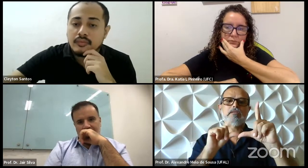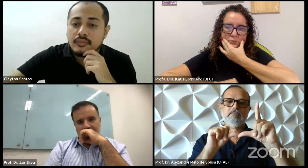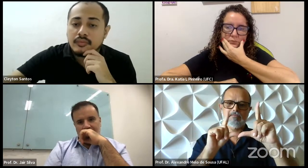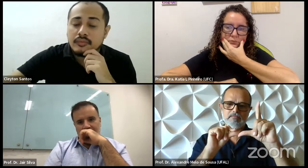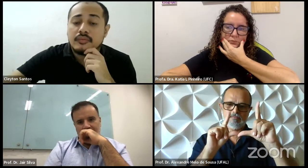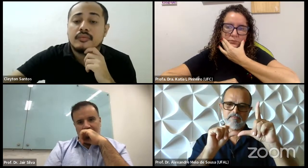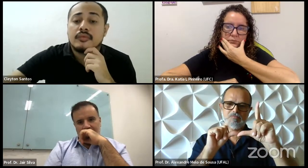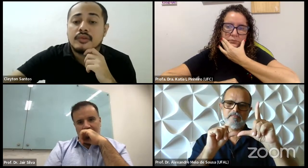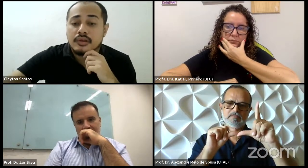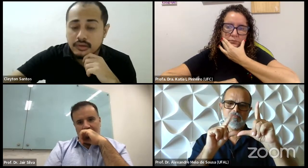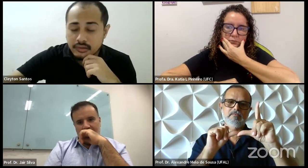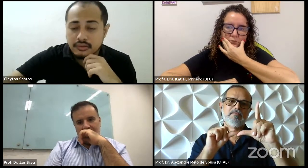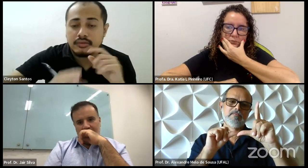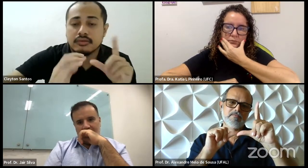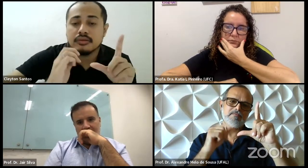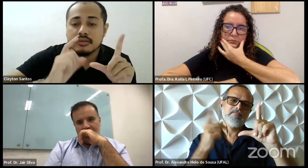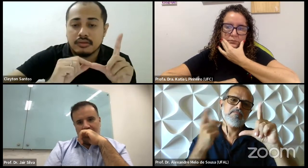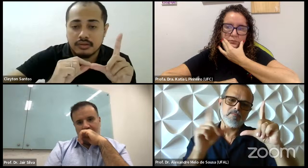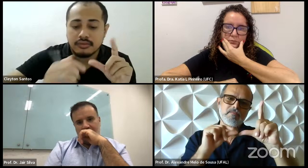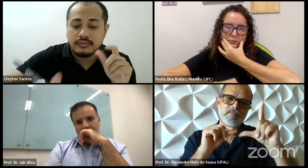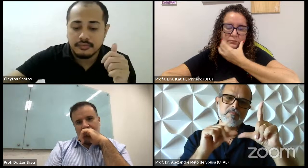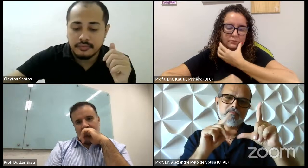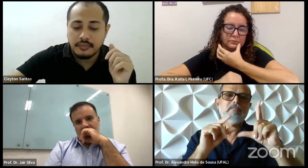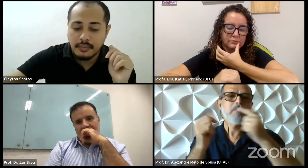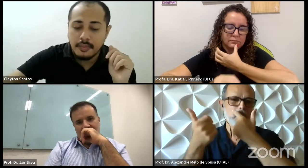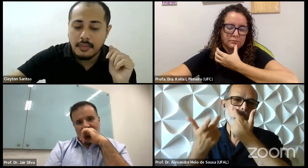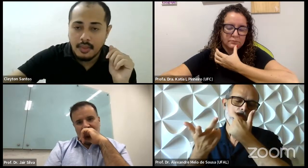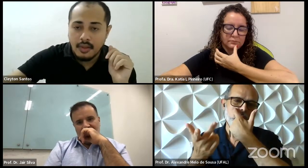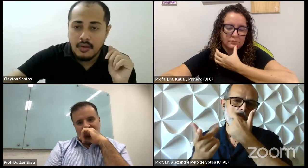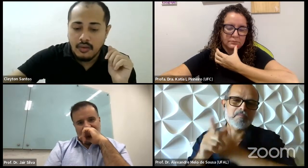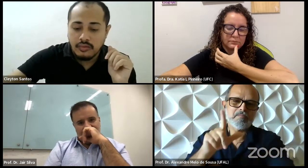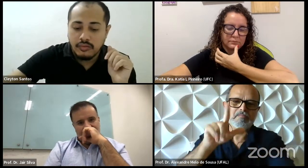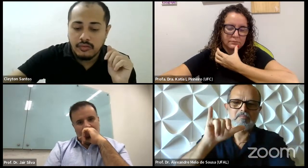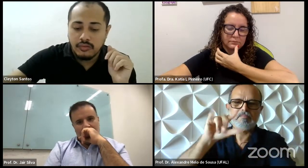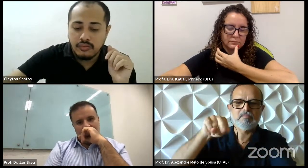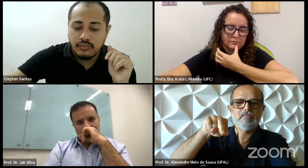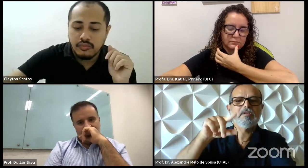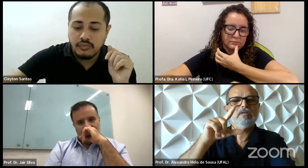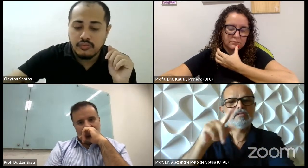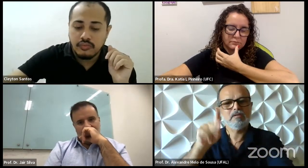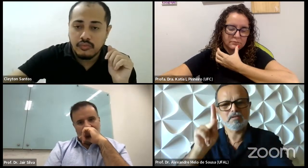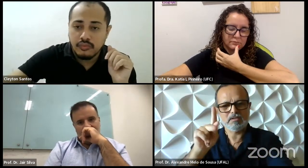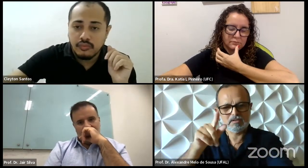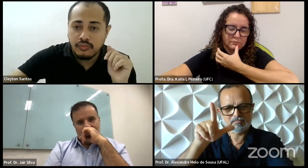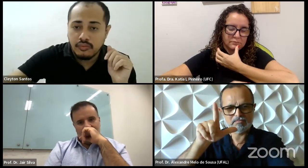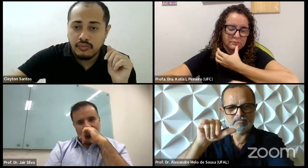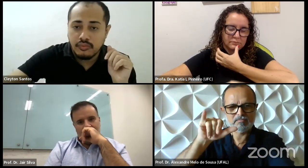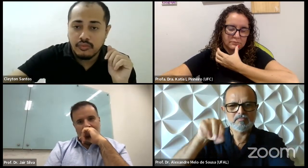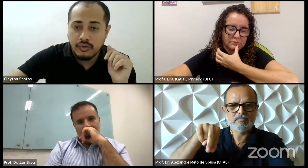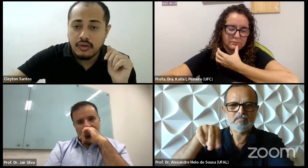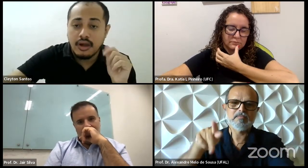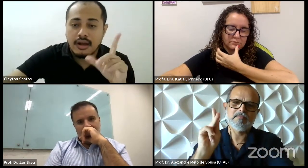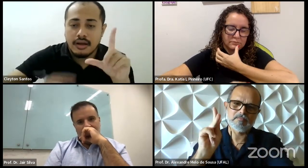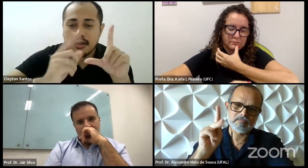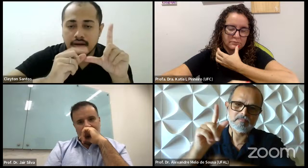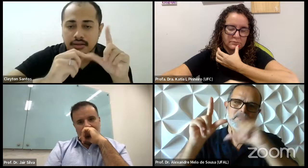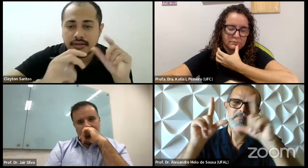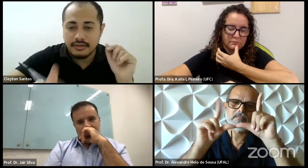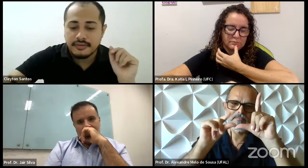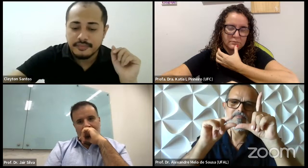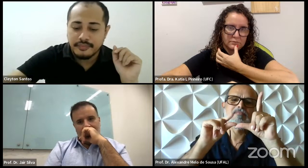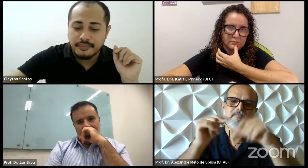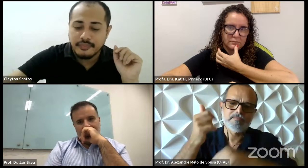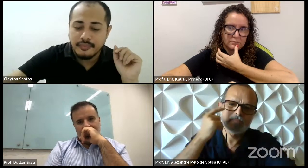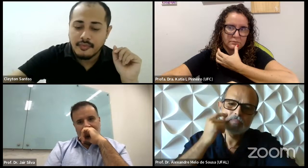O QR Code, ou de repente poderia fazer meio que uma legenda explicando Link, né? um